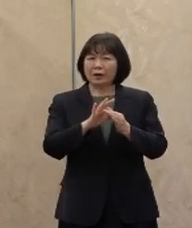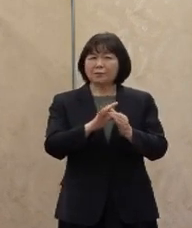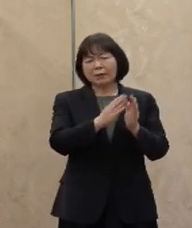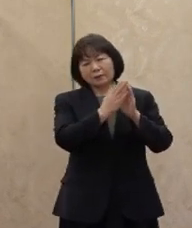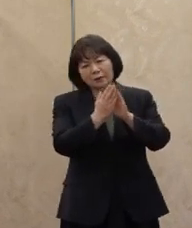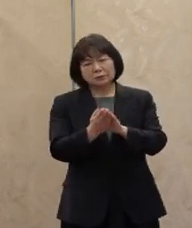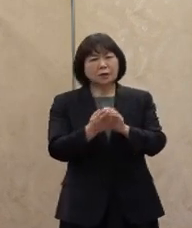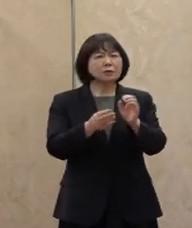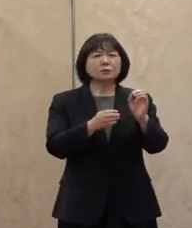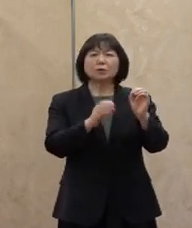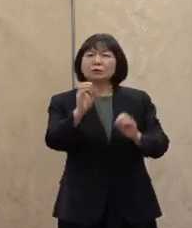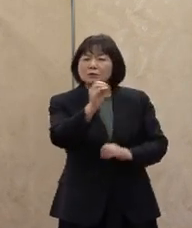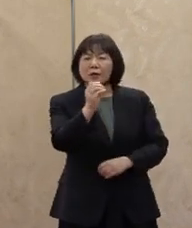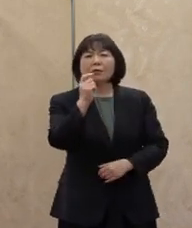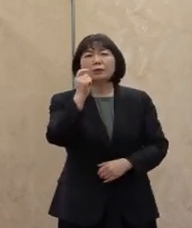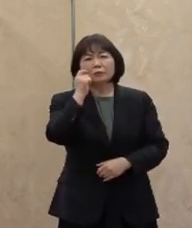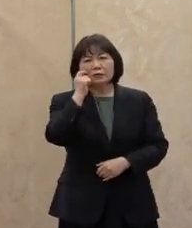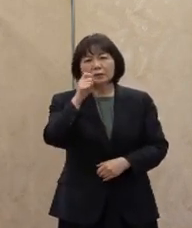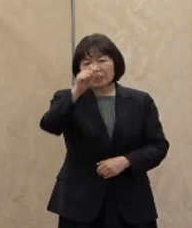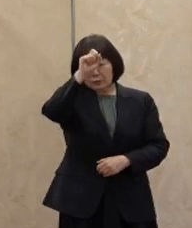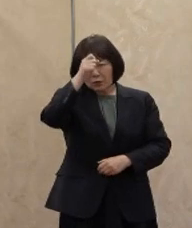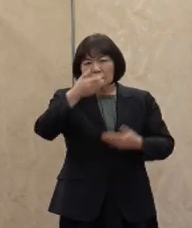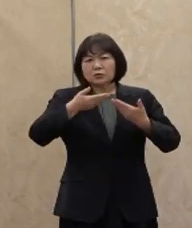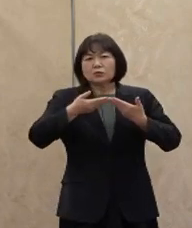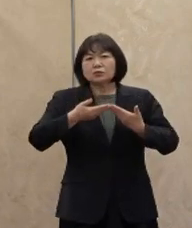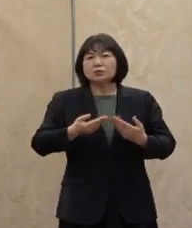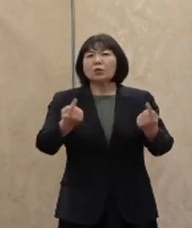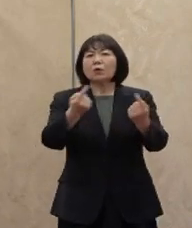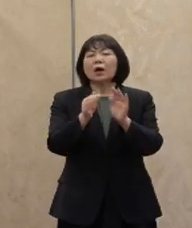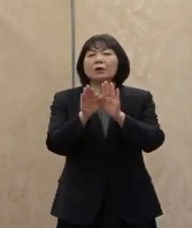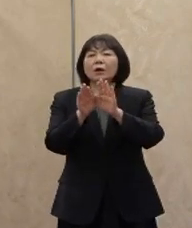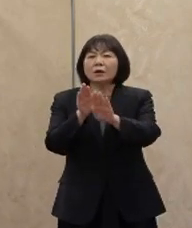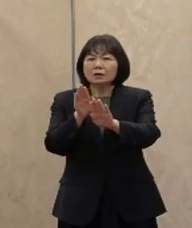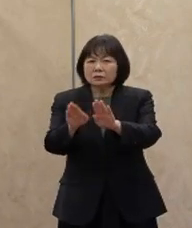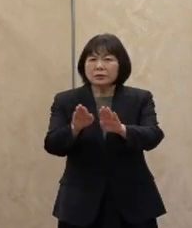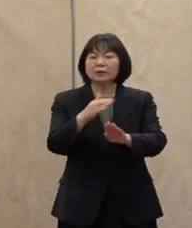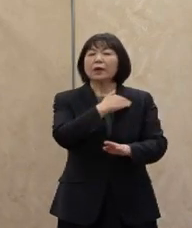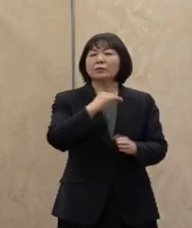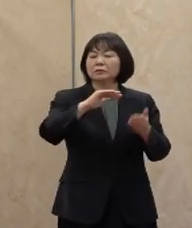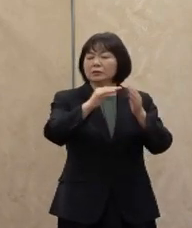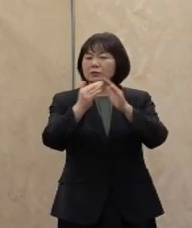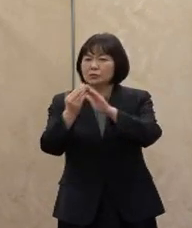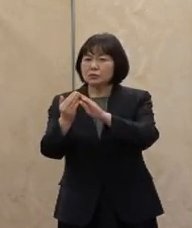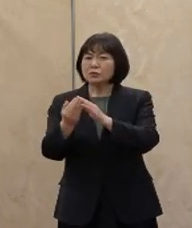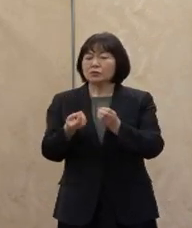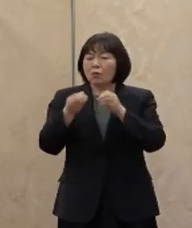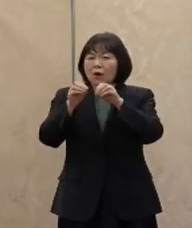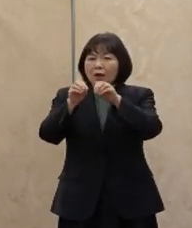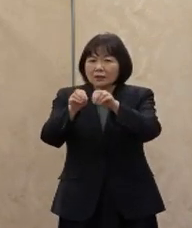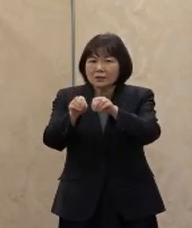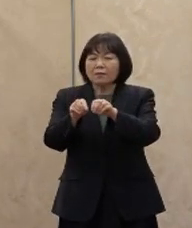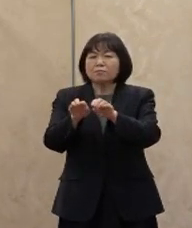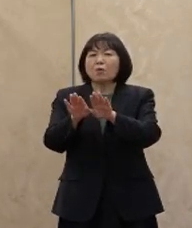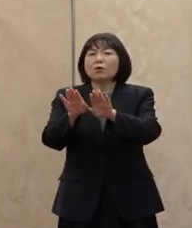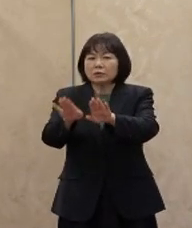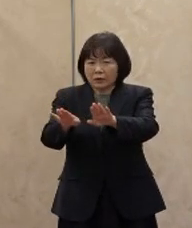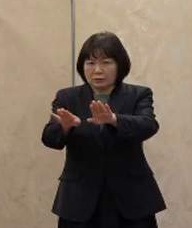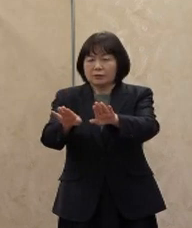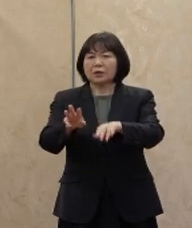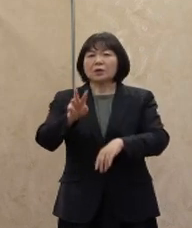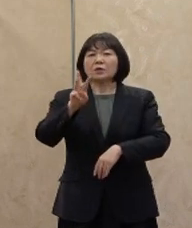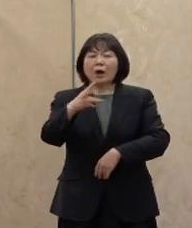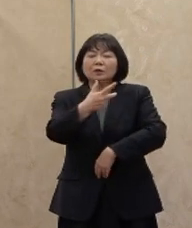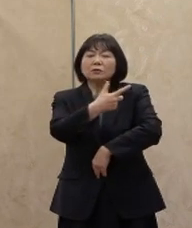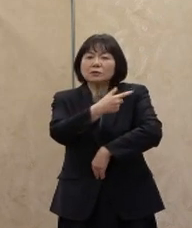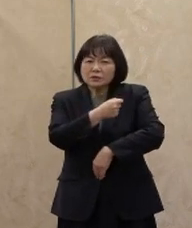ゼロにはならないと思いますけど、重症化はある程度防いでいく、感染の市中の感染はある程度抑えていける、ワクチンが広がることによって、そういったこと